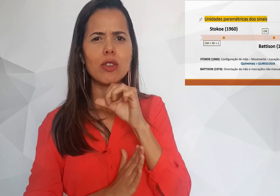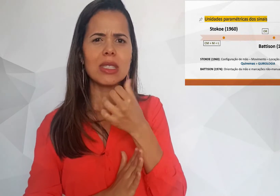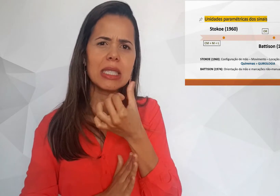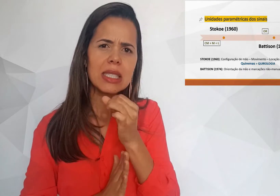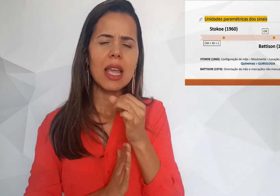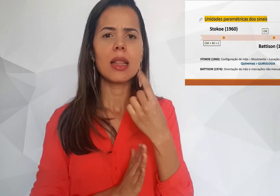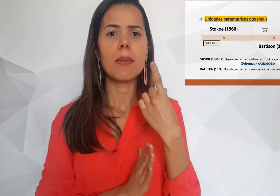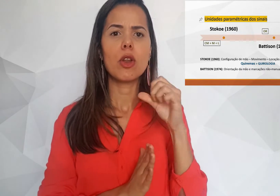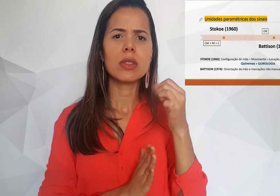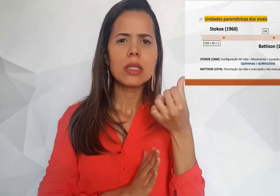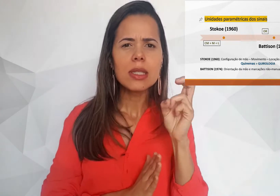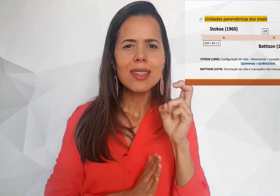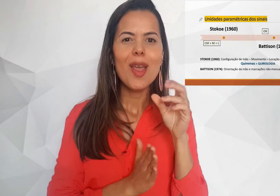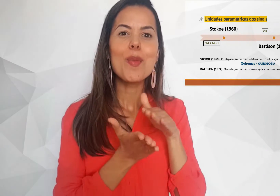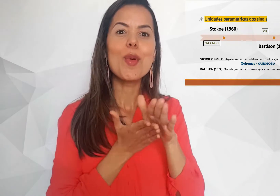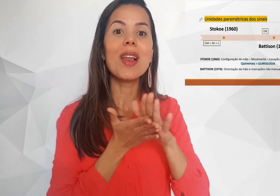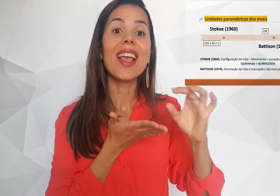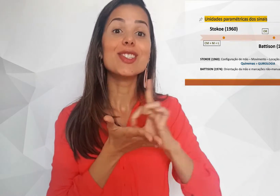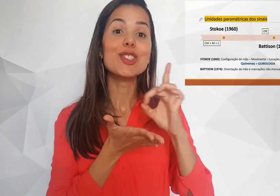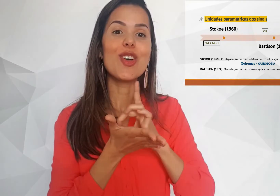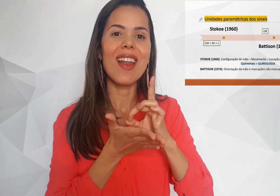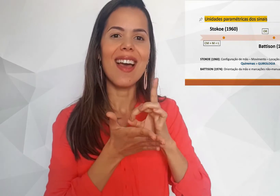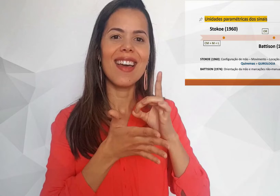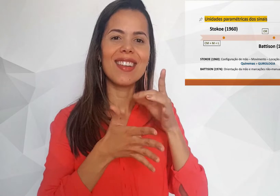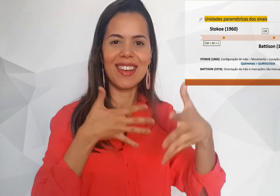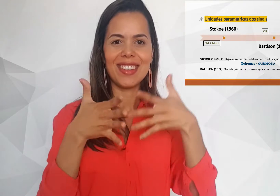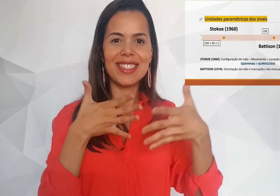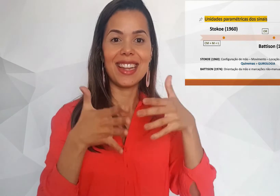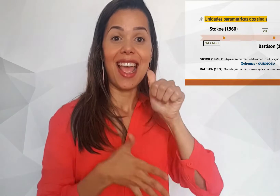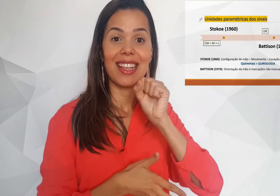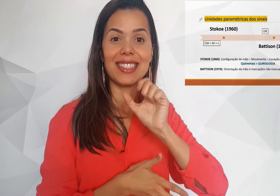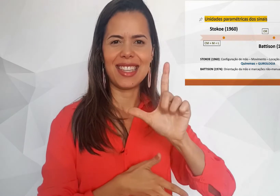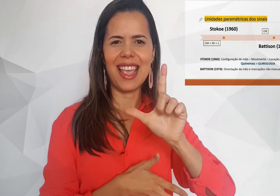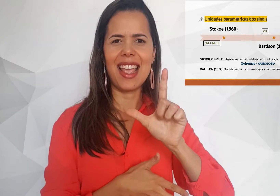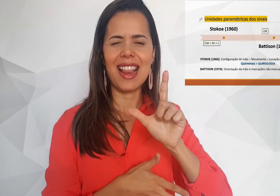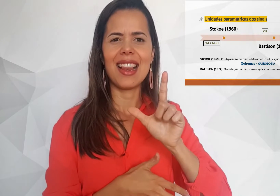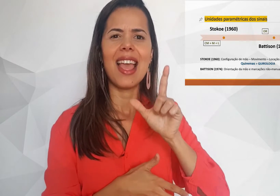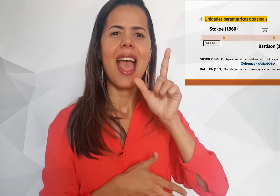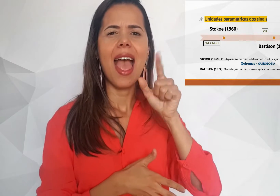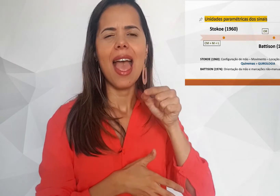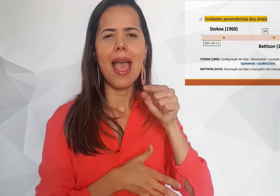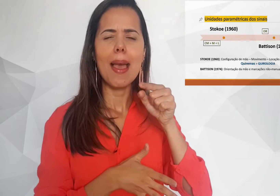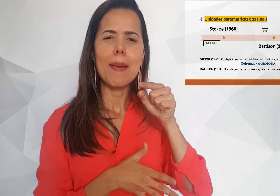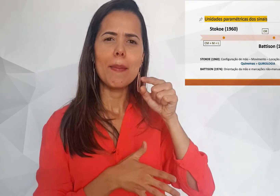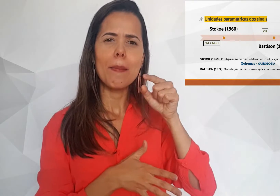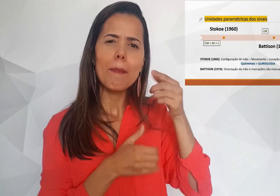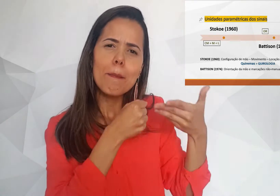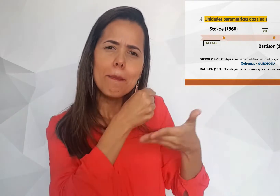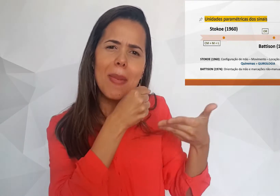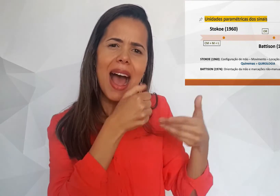anos 60 quanto em 65, quando ele publica um dicionário de língua de sinais americana, sobre princípios